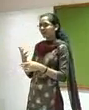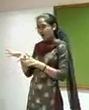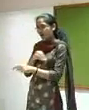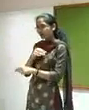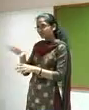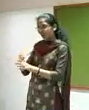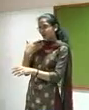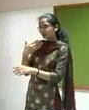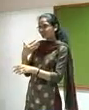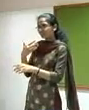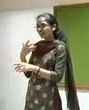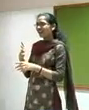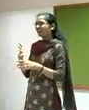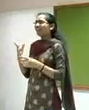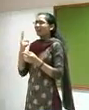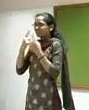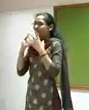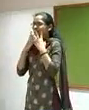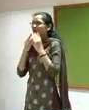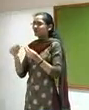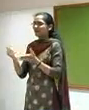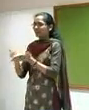ना, इक्वालिटी ऑफ ट्रीटमेंट चाहे हुआ.